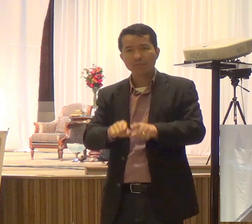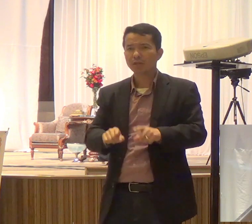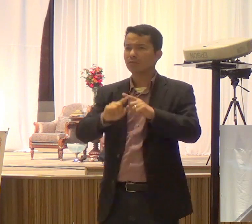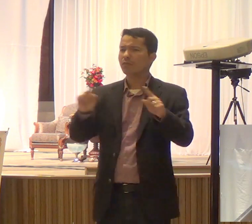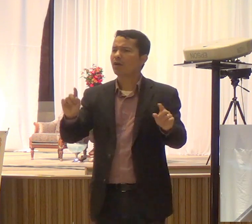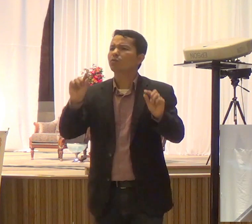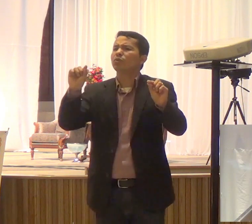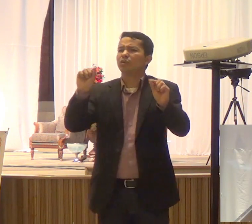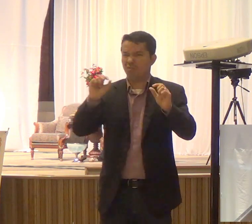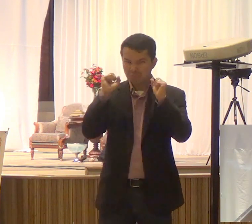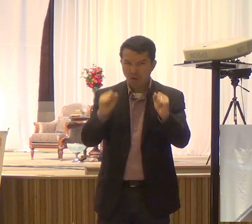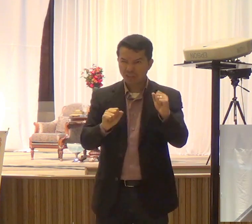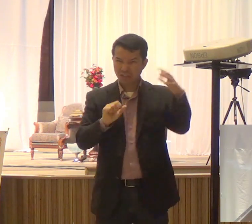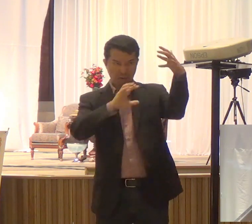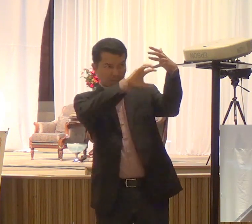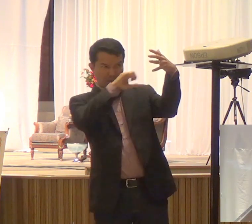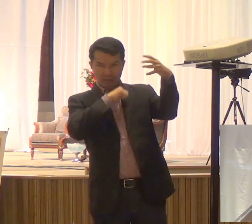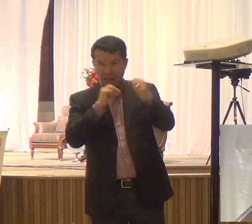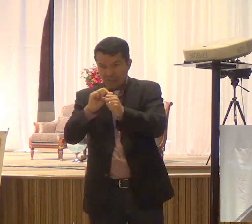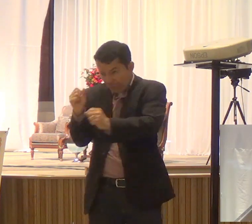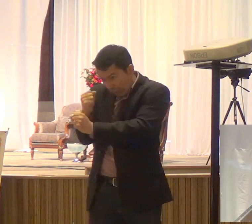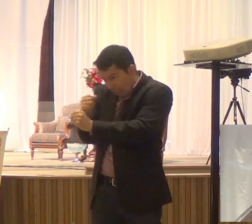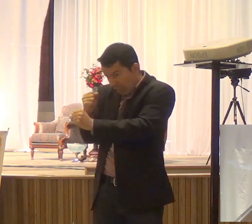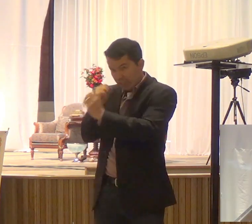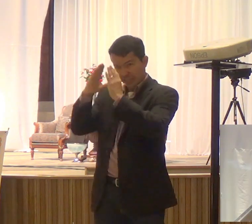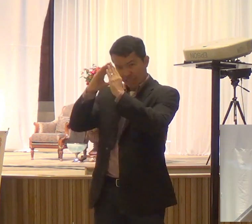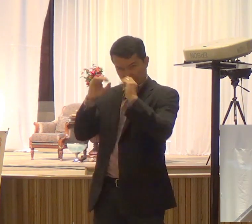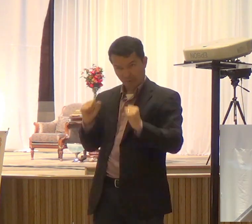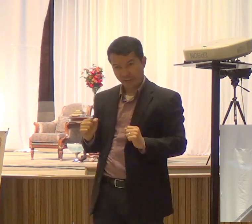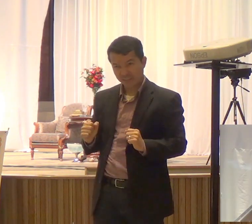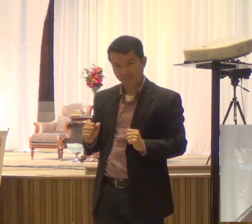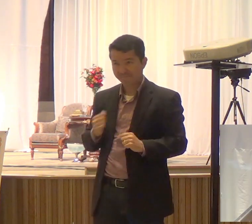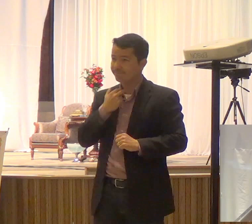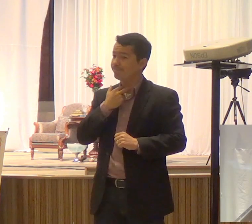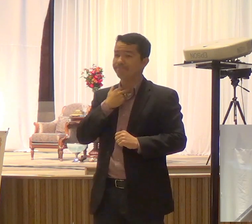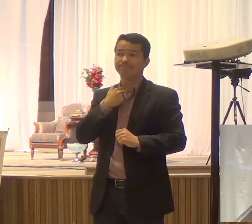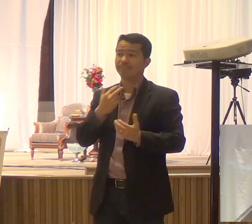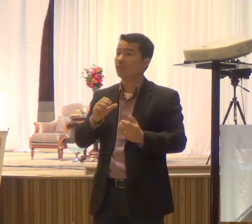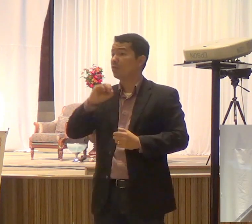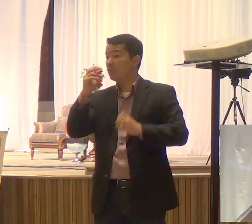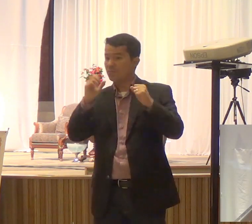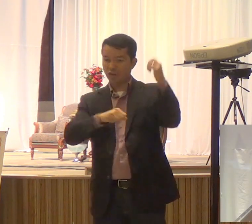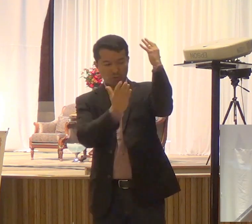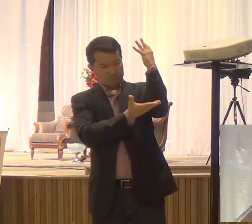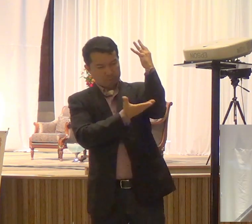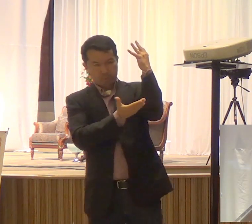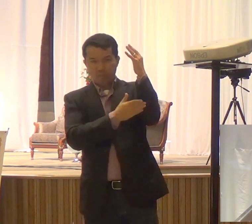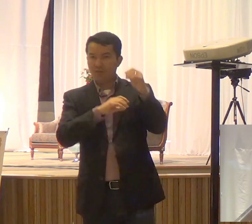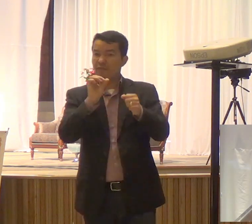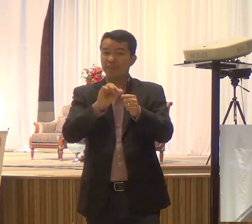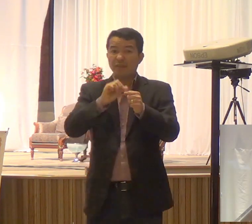Torna-se dela madeira para fazer alguma obra, ou toma-se dela alguma estaca para que se lhe pendure o